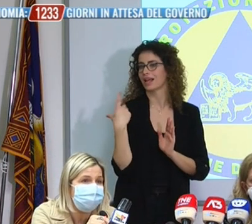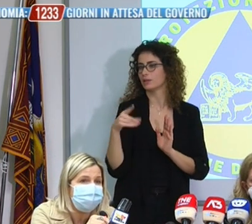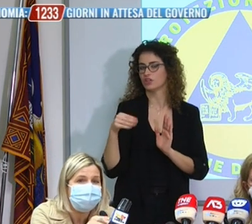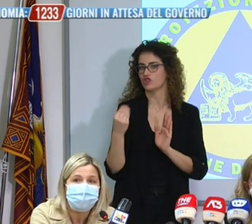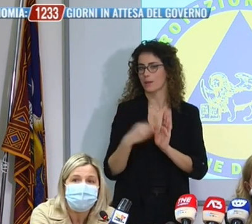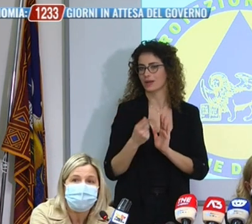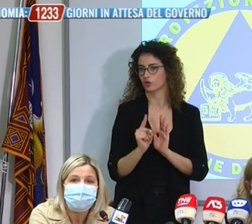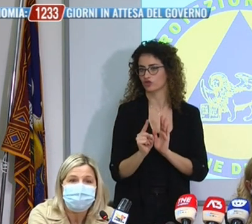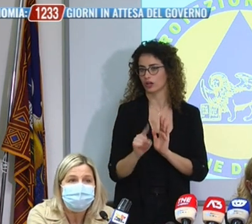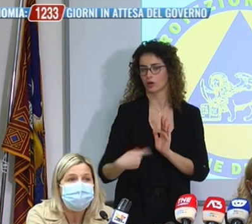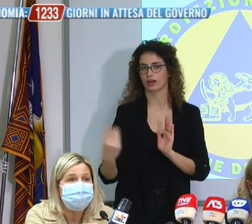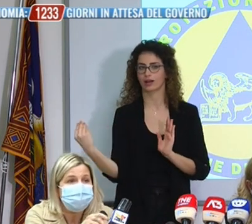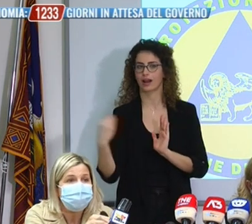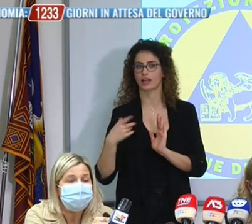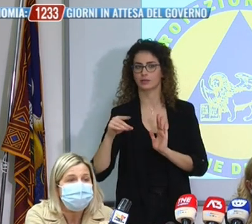nell'ultimo DPCM.